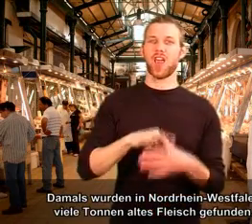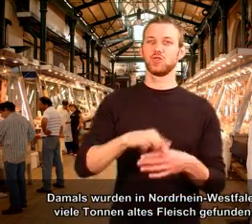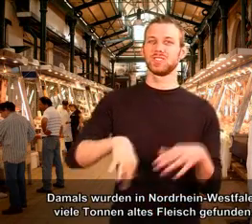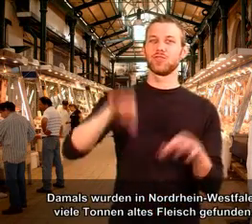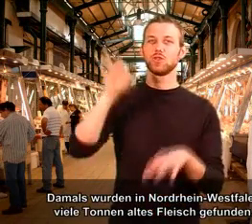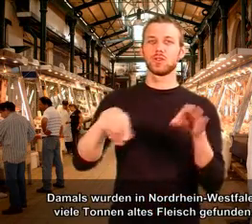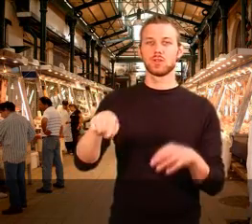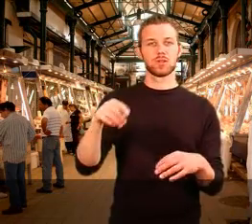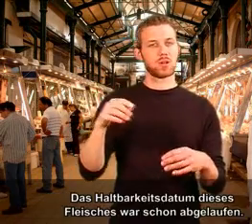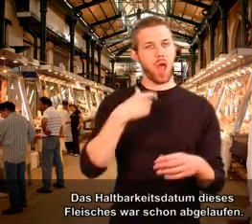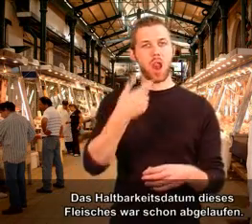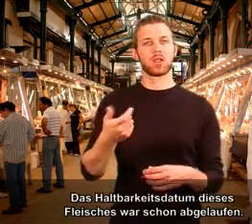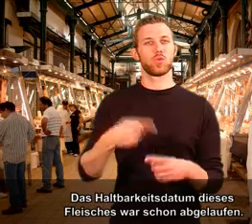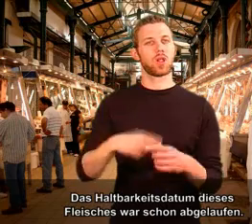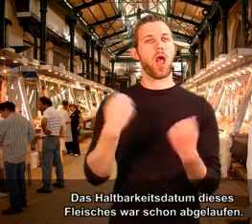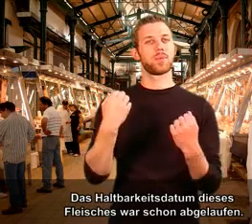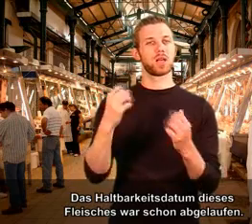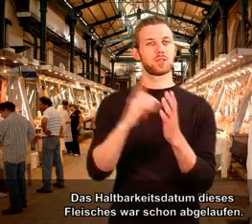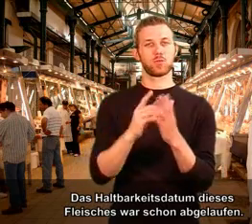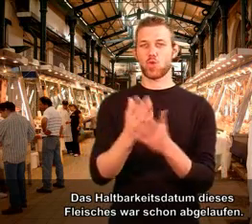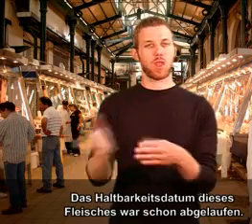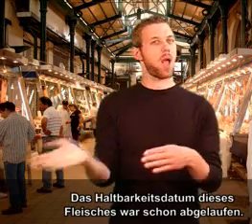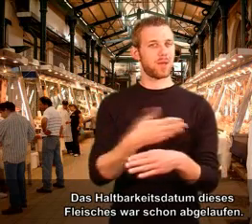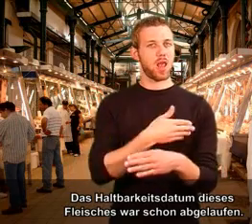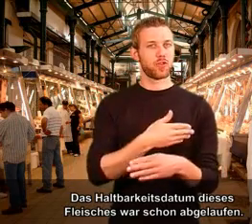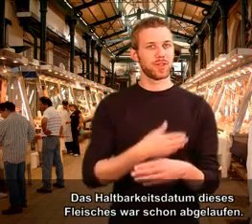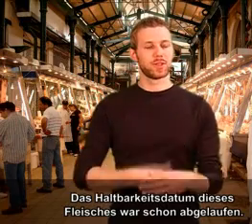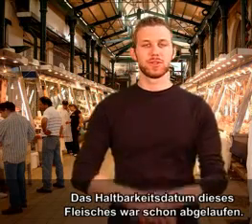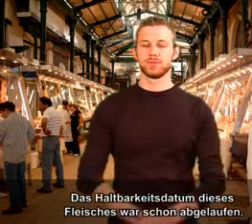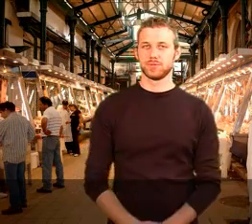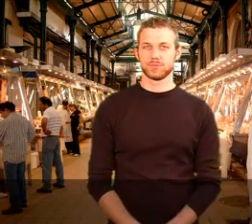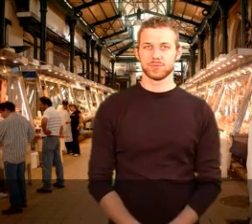Tonnen altes Fleisch gefunden. Das Haltbarkeitsdatum dieses Fleisches war schon abgelaufen.